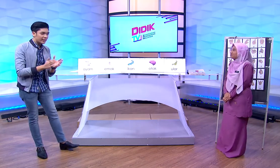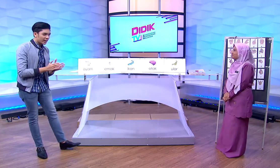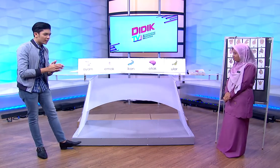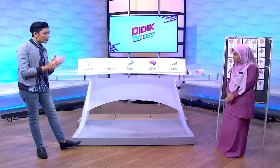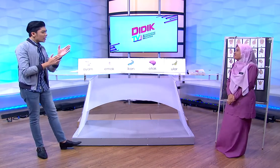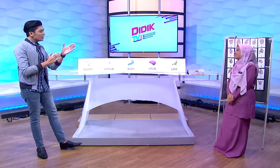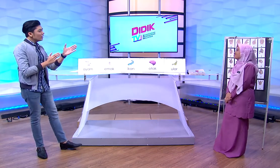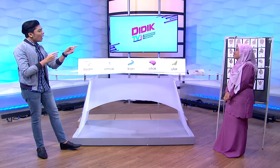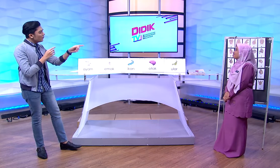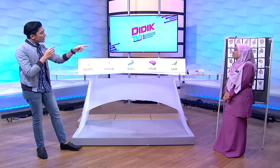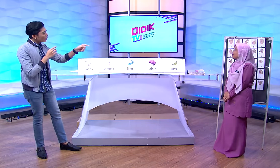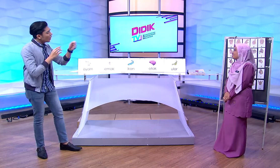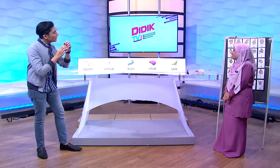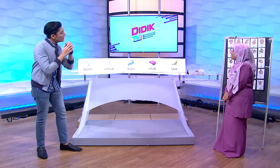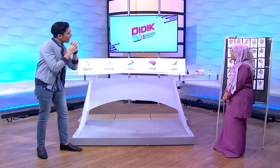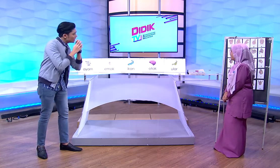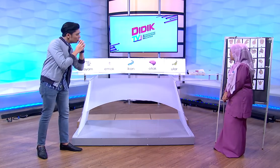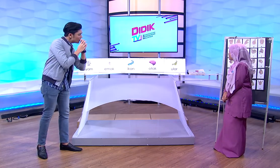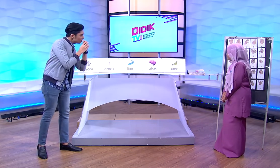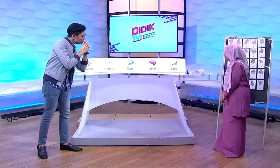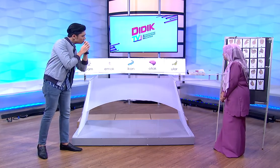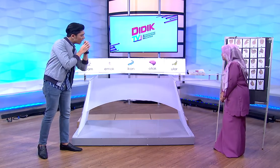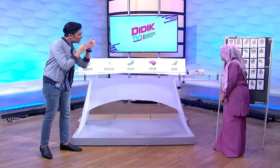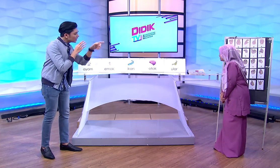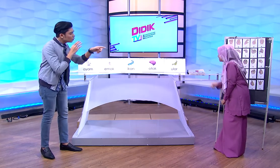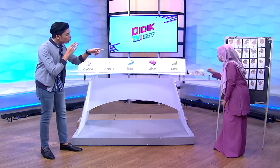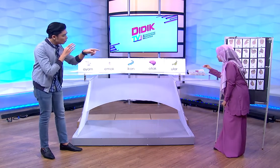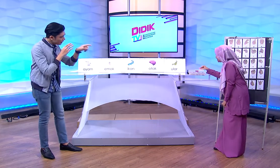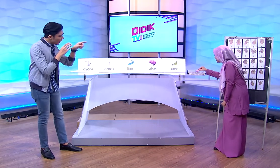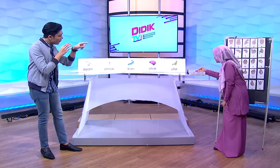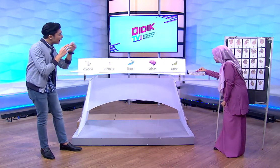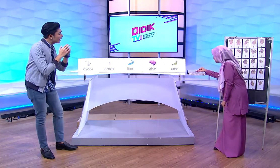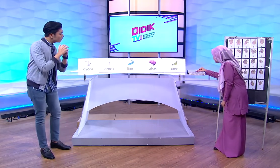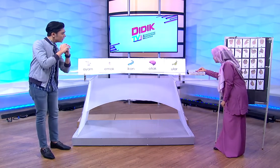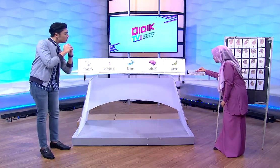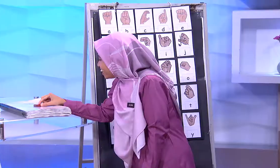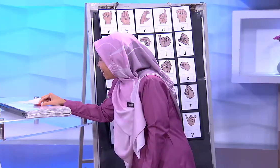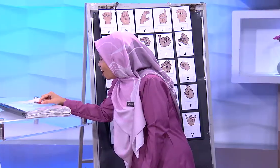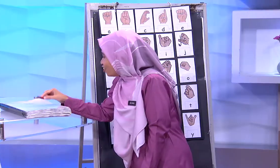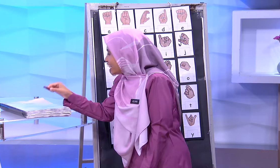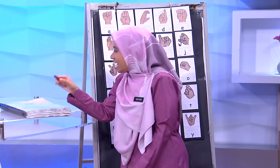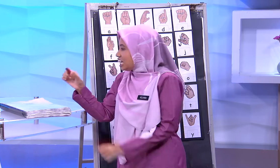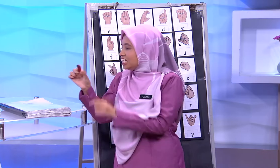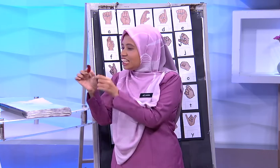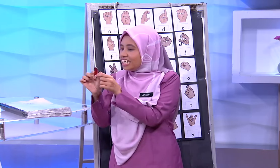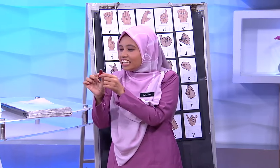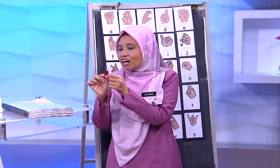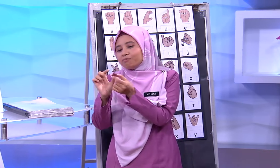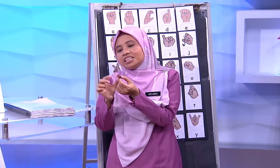pendengaran jadi aku yang jago adkasi itu macam ada satu buku dan apa alergo Oke ini Nama